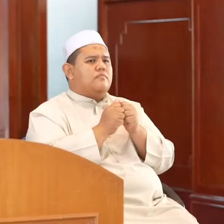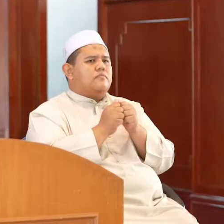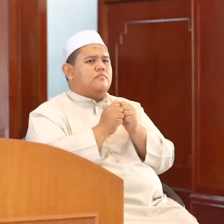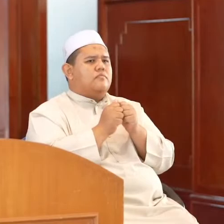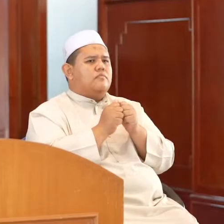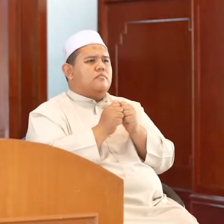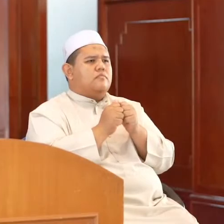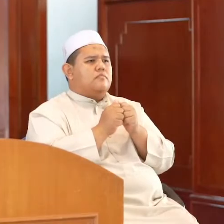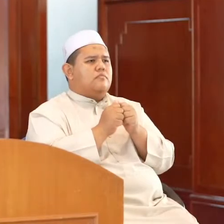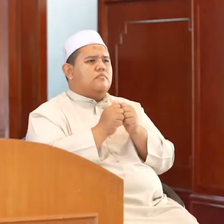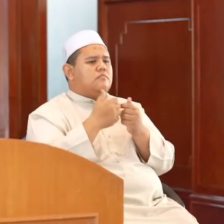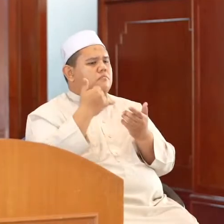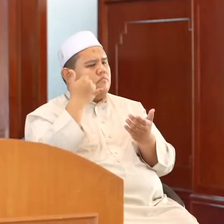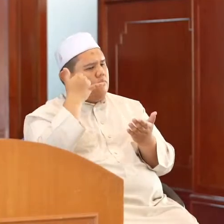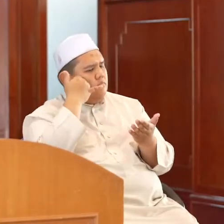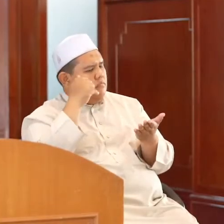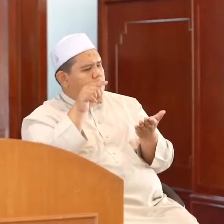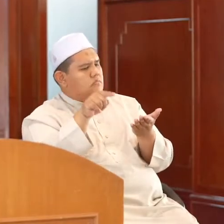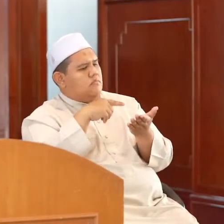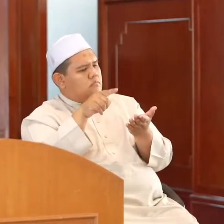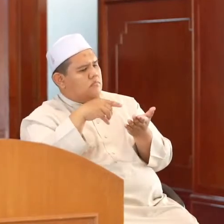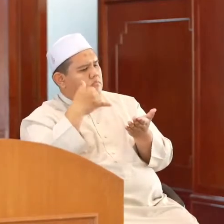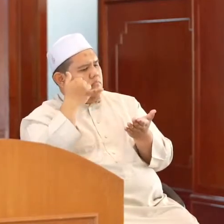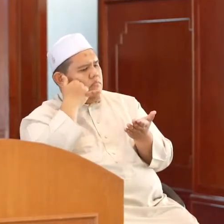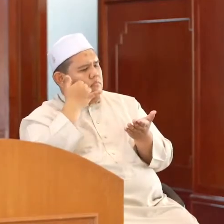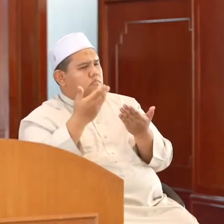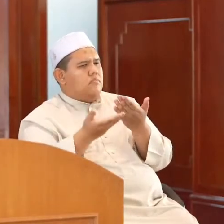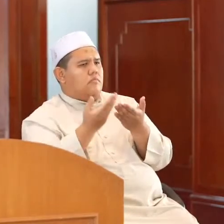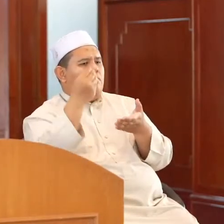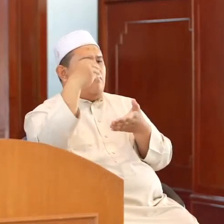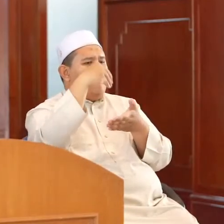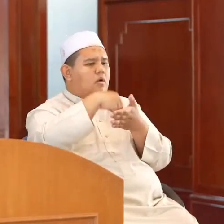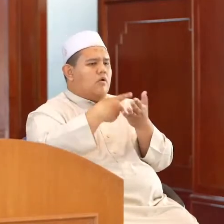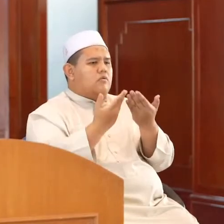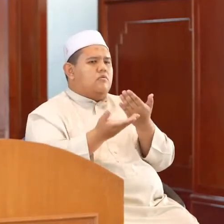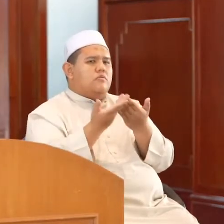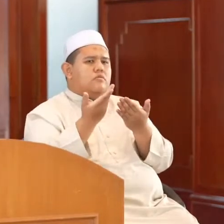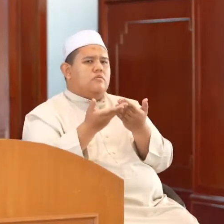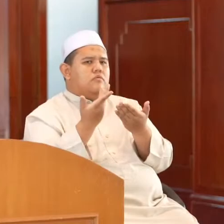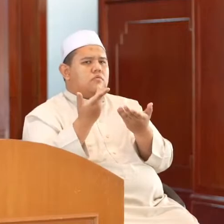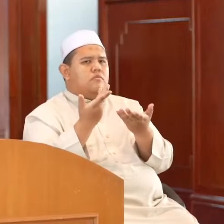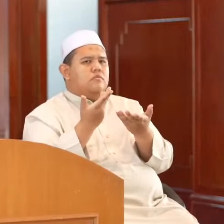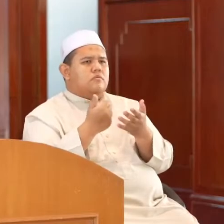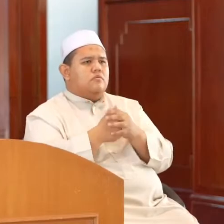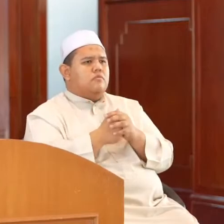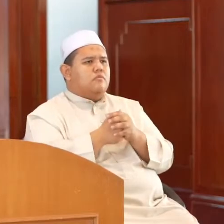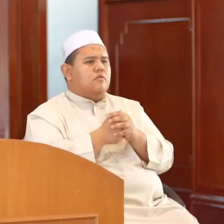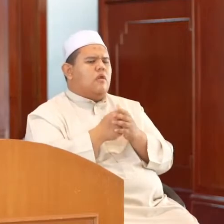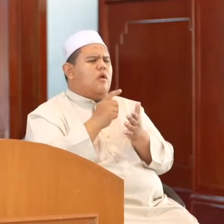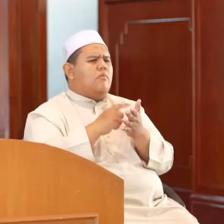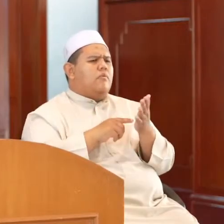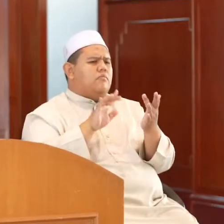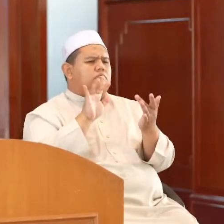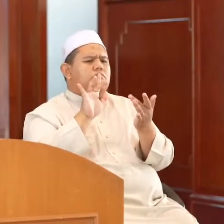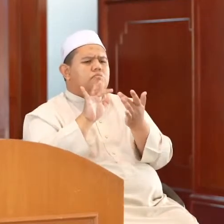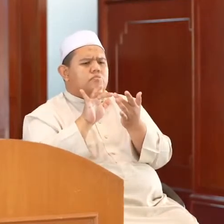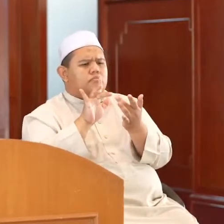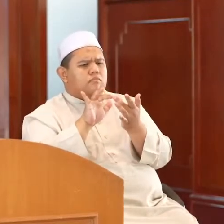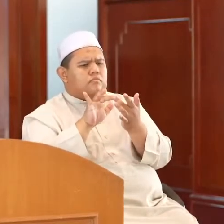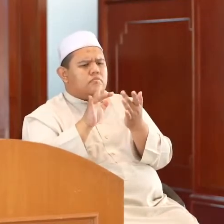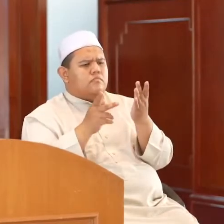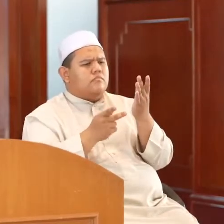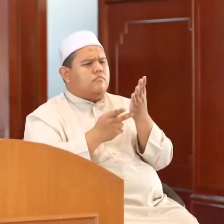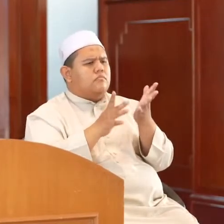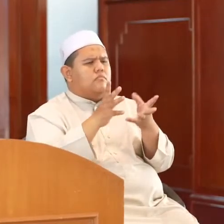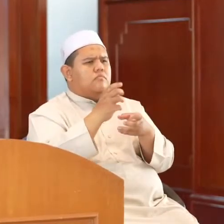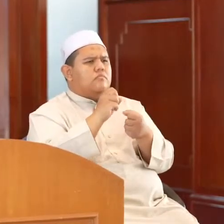capaian iPad kita, internet kita, medsos kita, Insta kita, TikTok kita, mudah